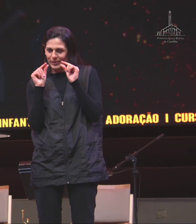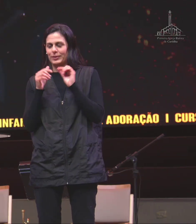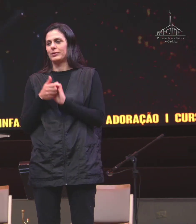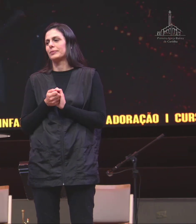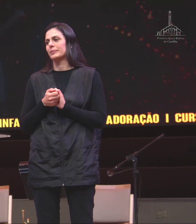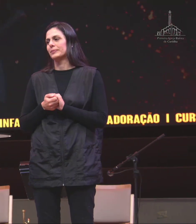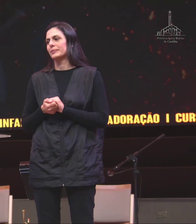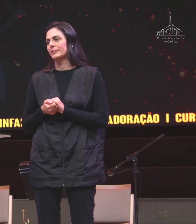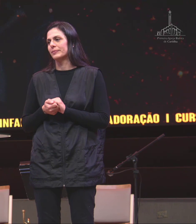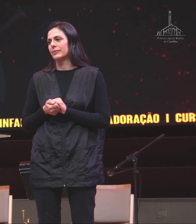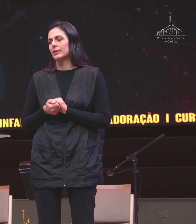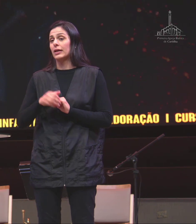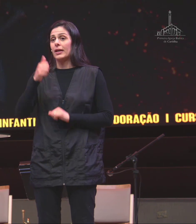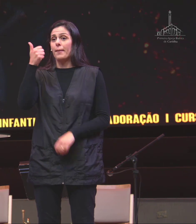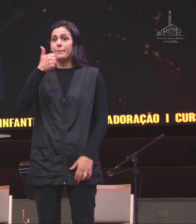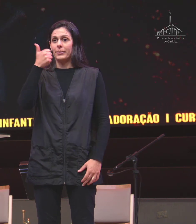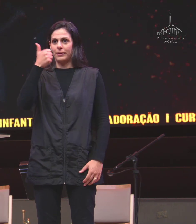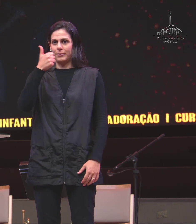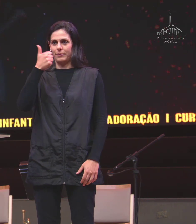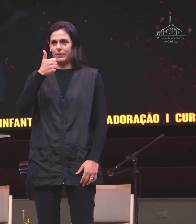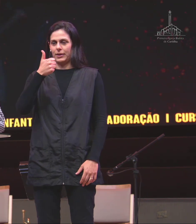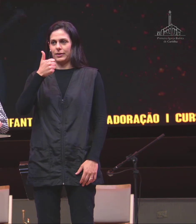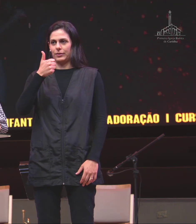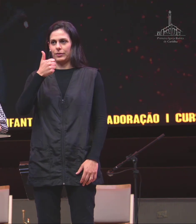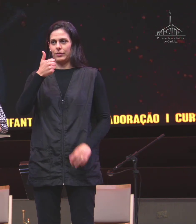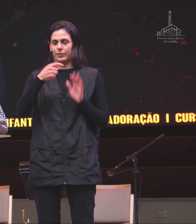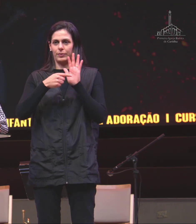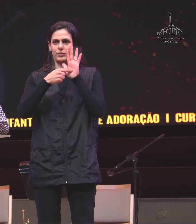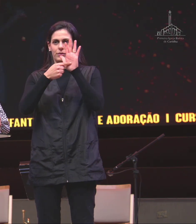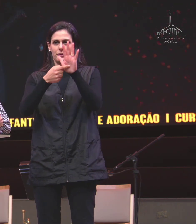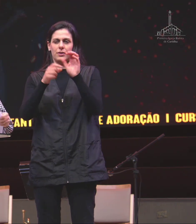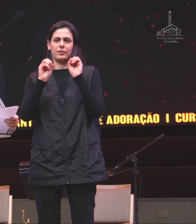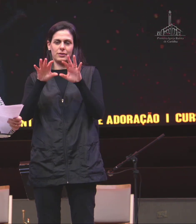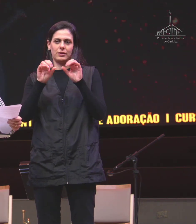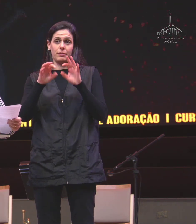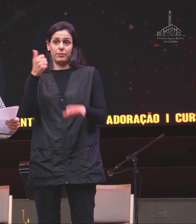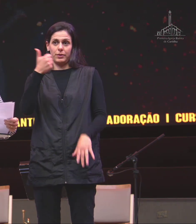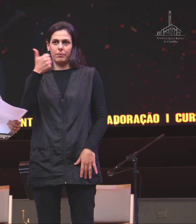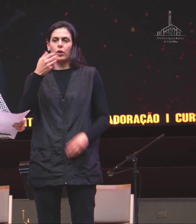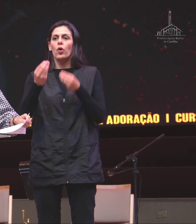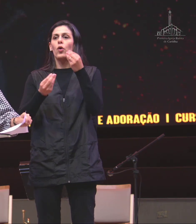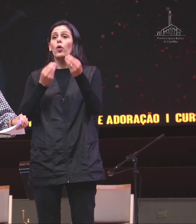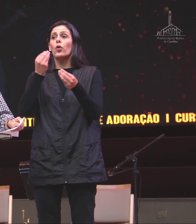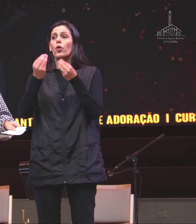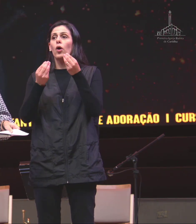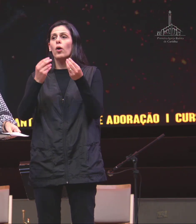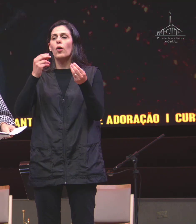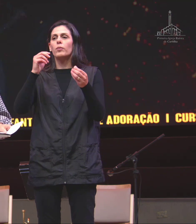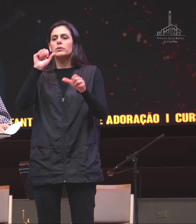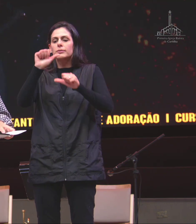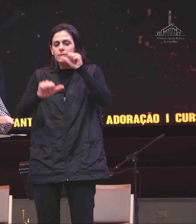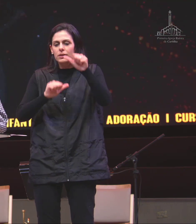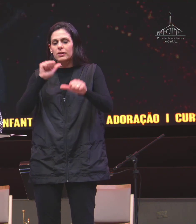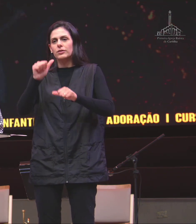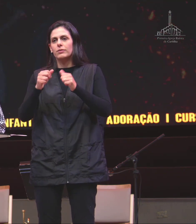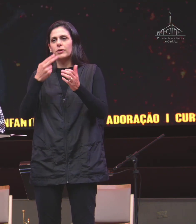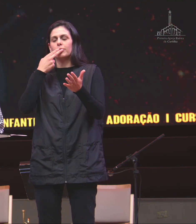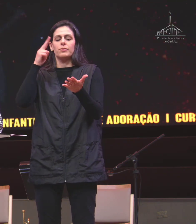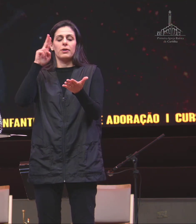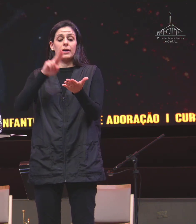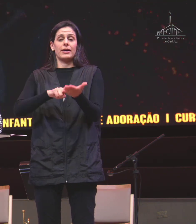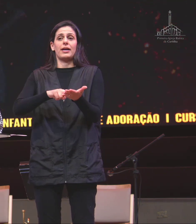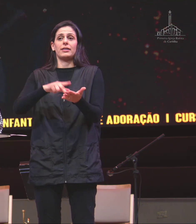para me descrever era jacu. Sabe a pessoa que tem vergonha de tudo, de todos? Mas olha o que Jesus faz, tá vendo? E convivência